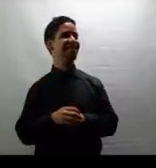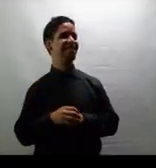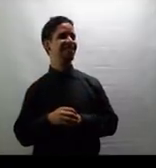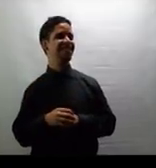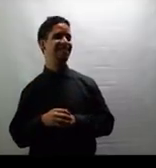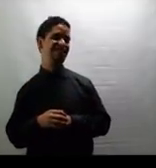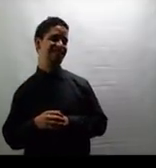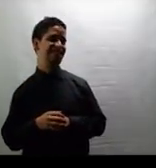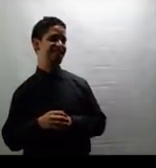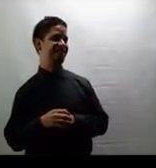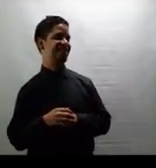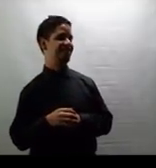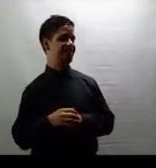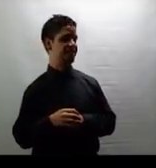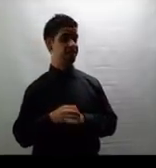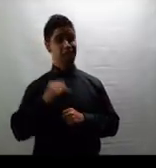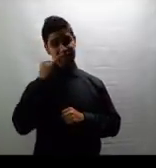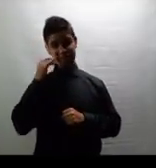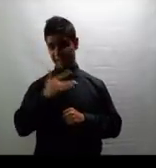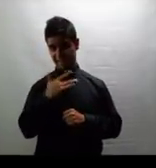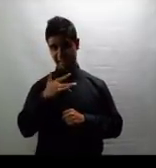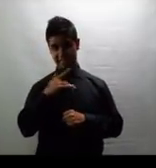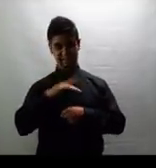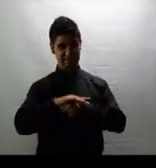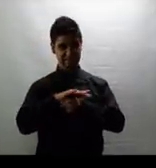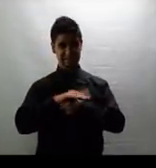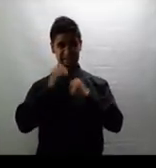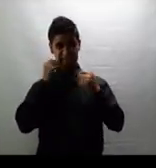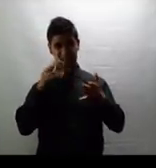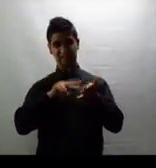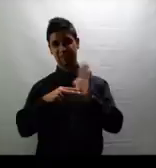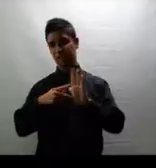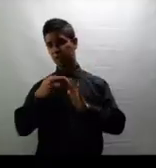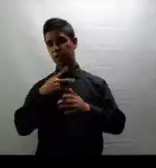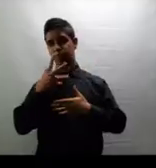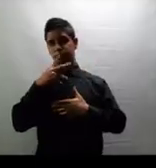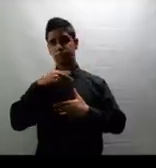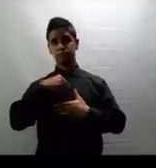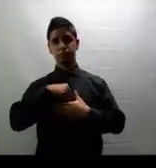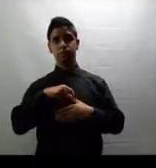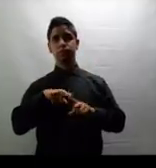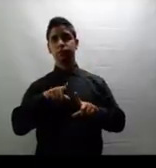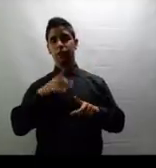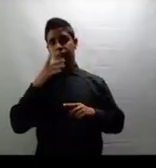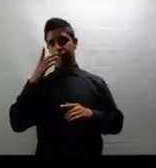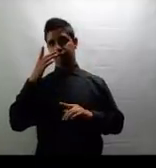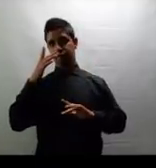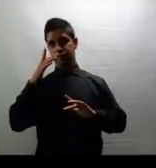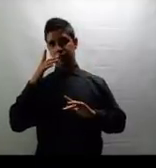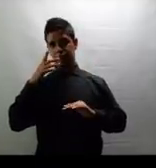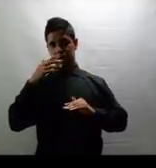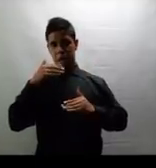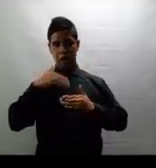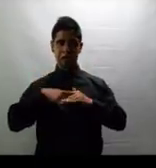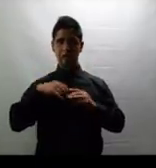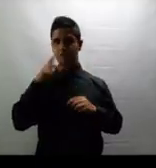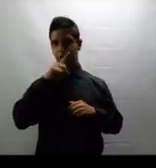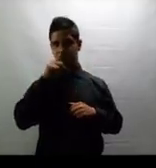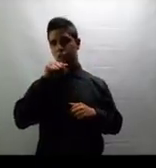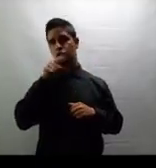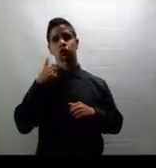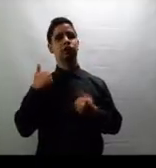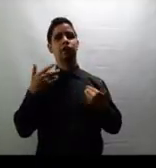si estás muy estresado es posible que el aire que respiras esté entrando superficialmente a tu organismo y no te esté brindando